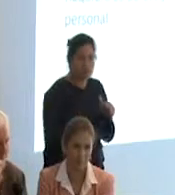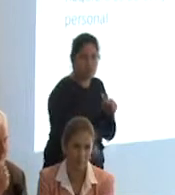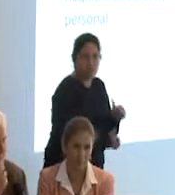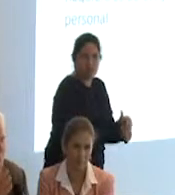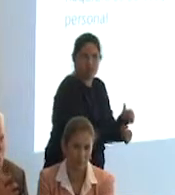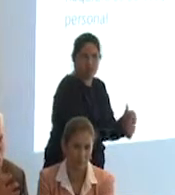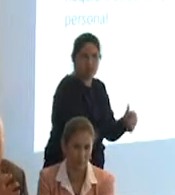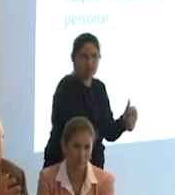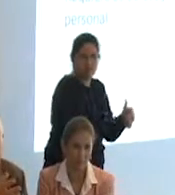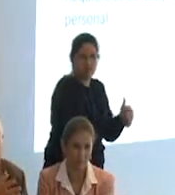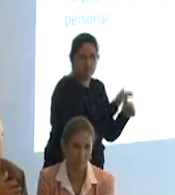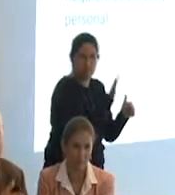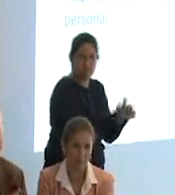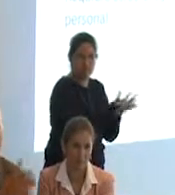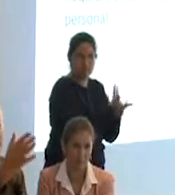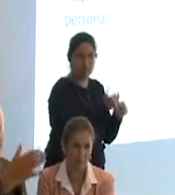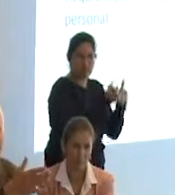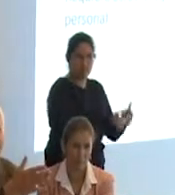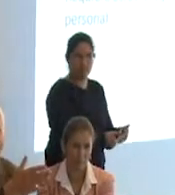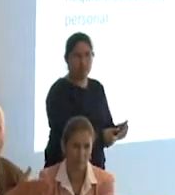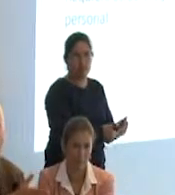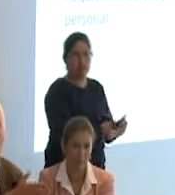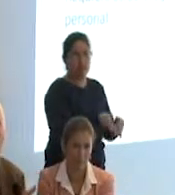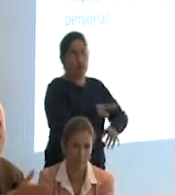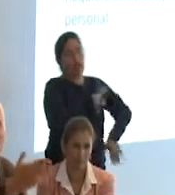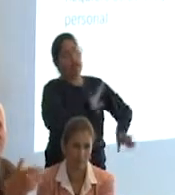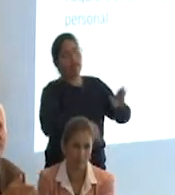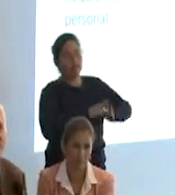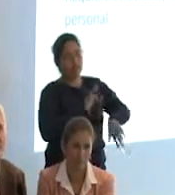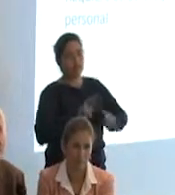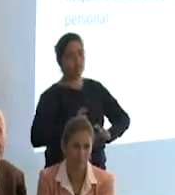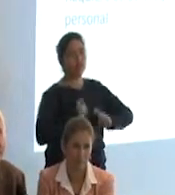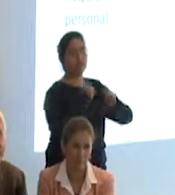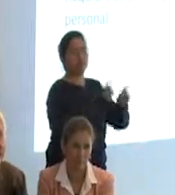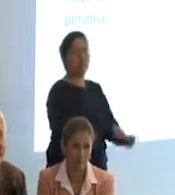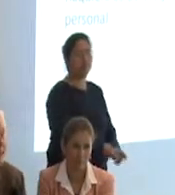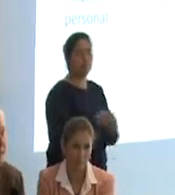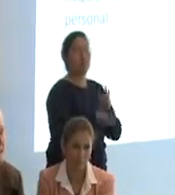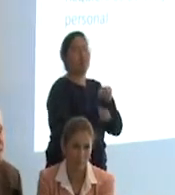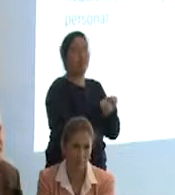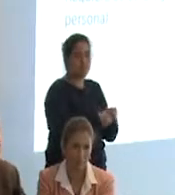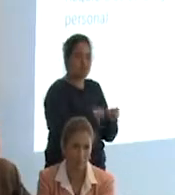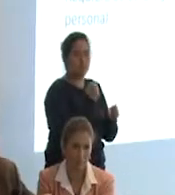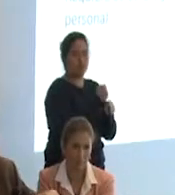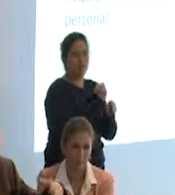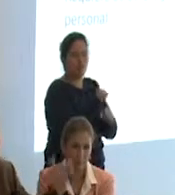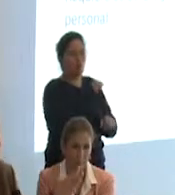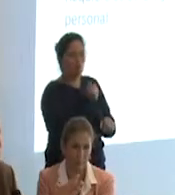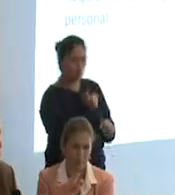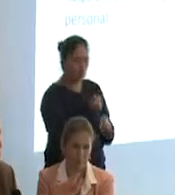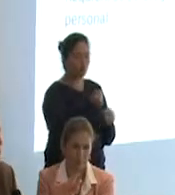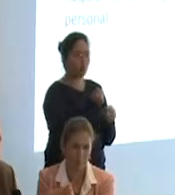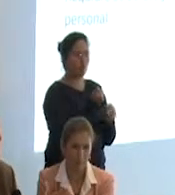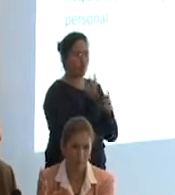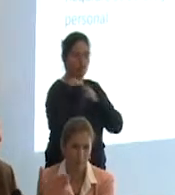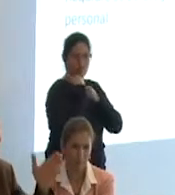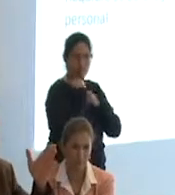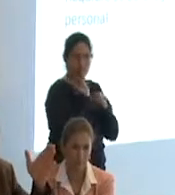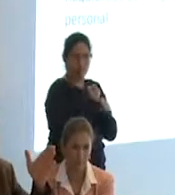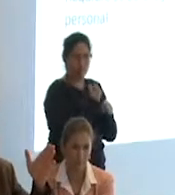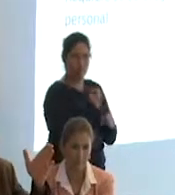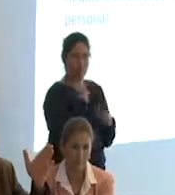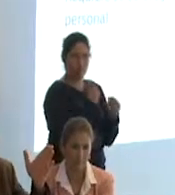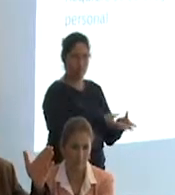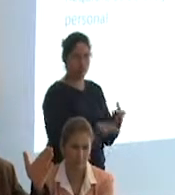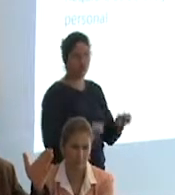acompañando a este estudiante, y que a veces le doy otras funciones a este auxiliar. Le digo que trabaje con otros